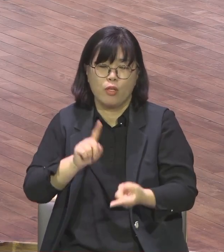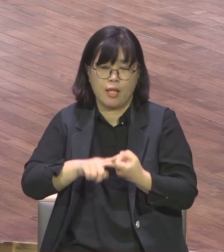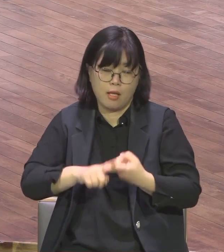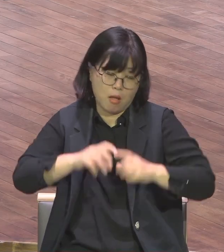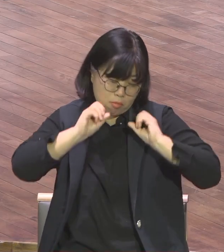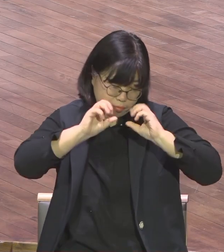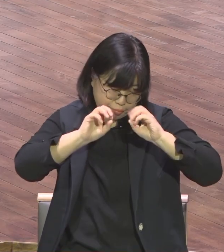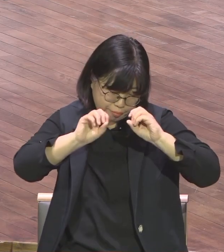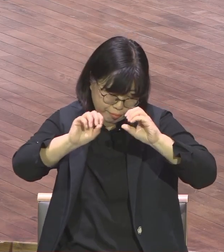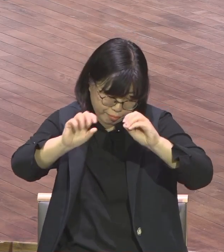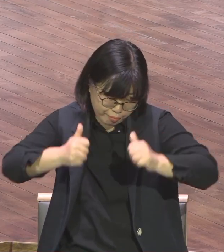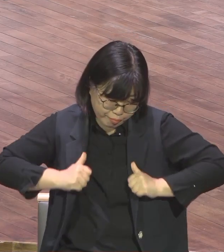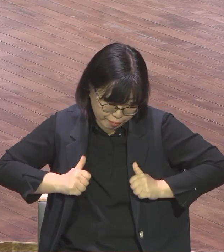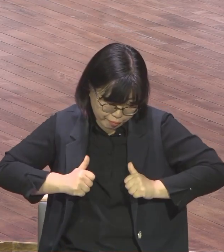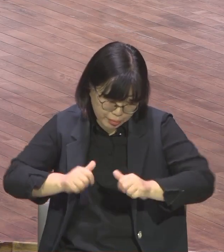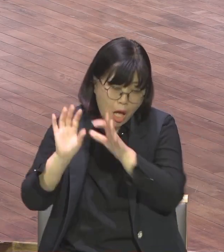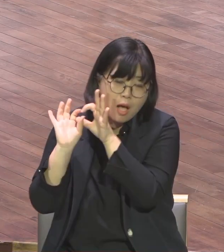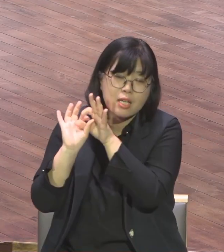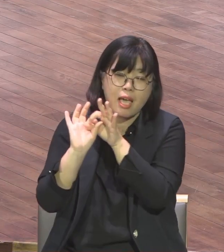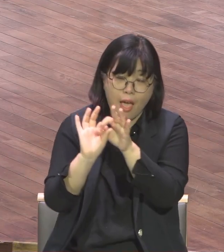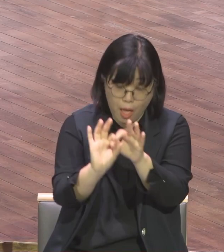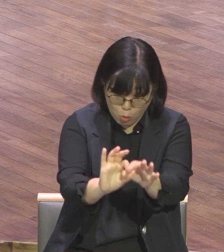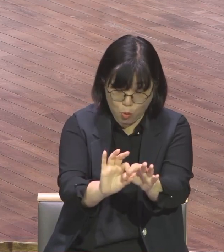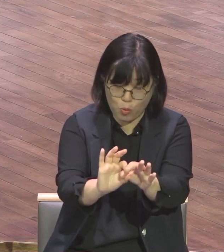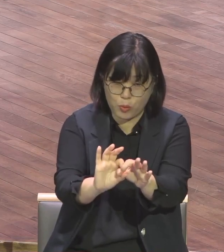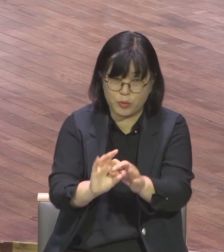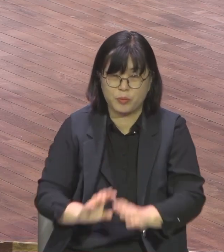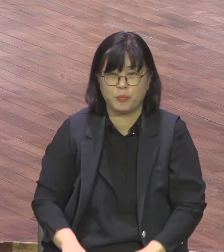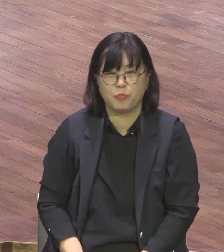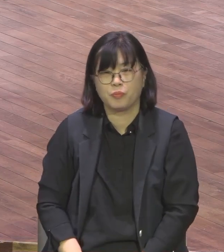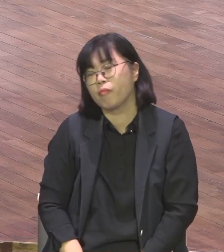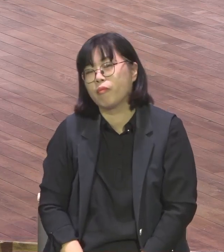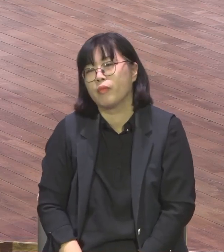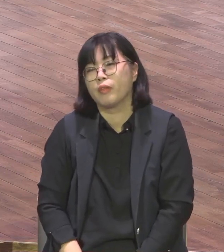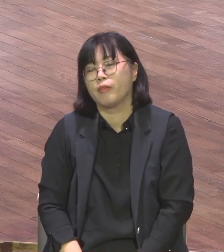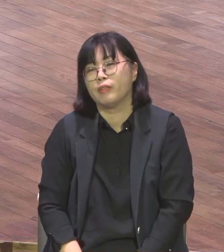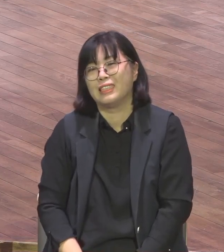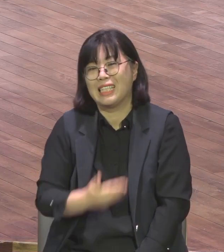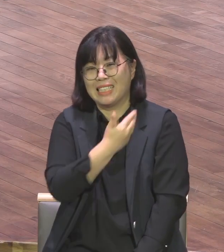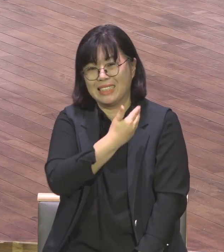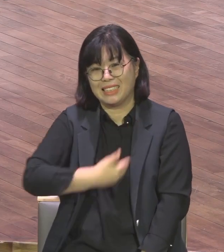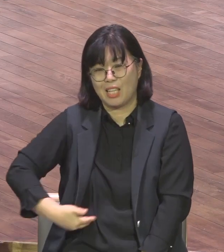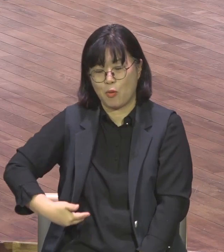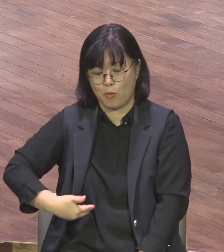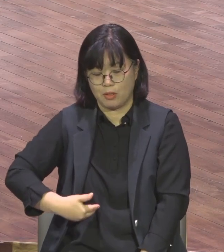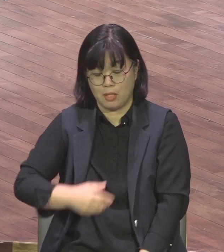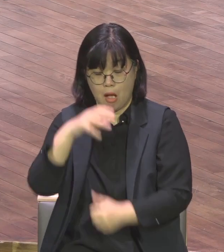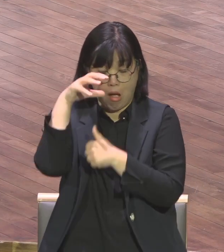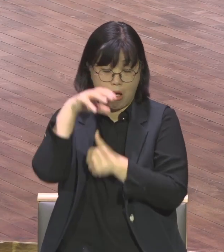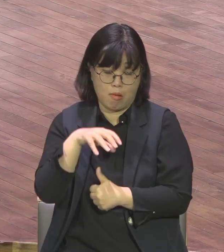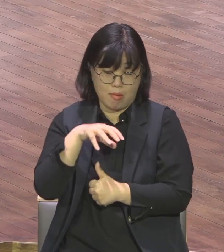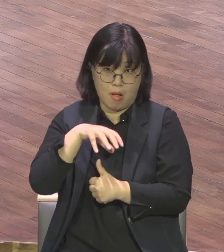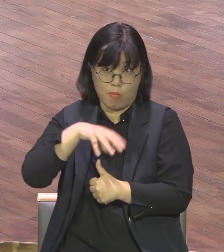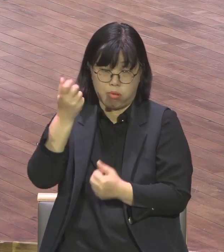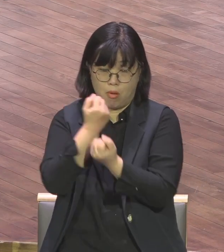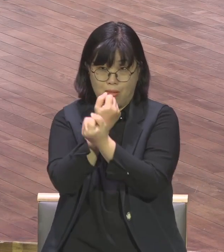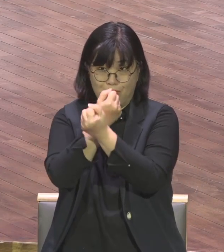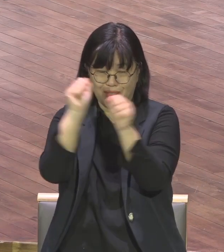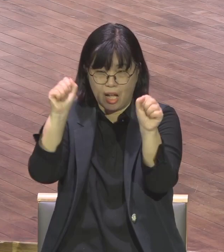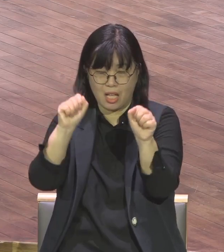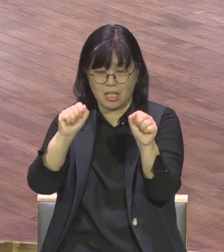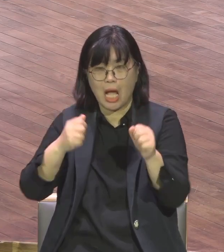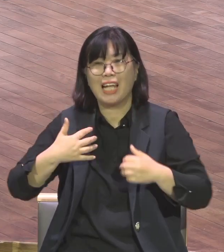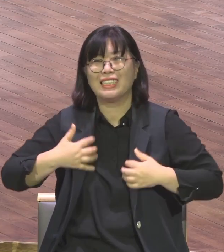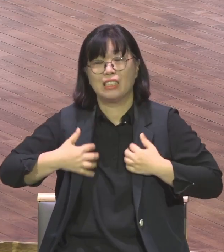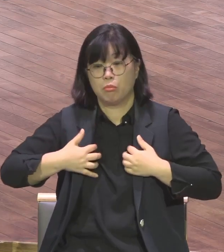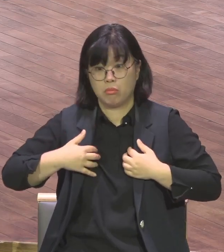풀려난 사도들이 감옥에서 나온 것 때문에 기뻐하지 않았어요. 오히려 예수 그리스도를 위해서